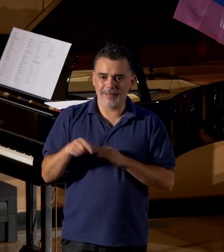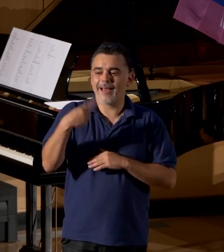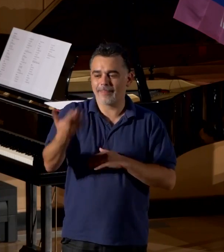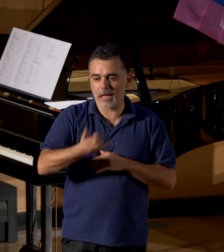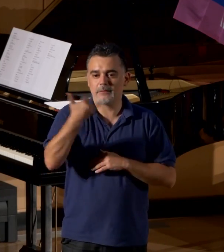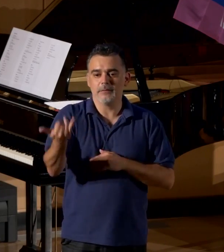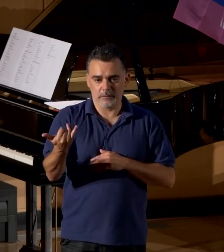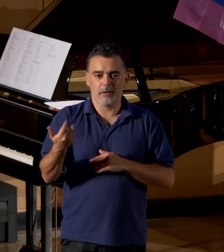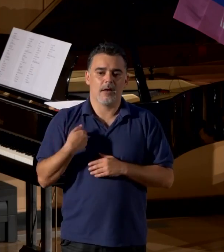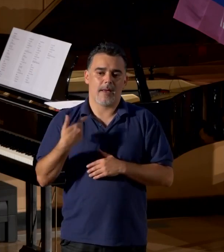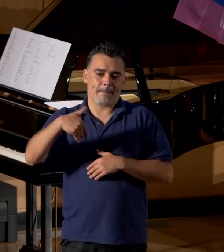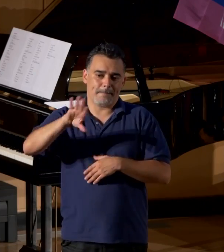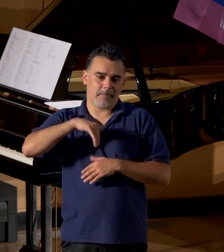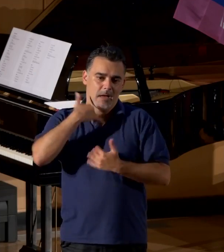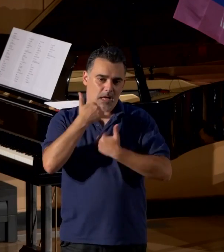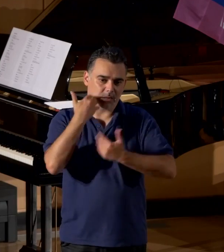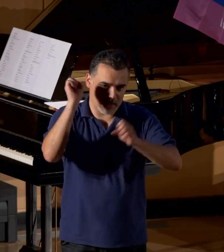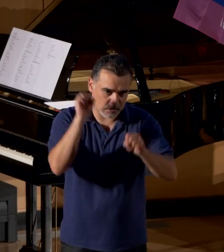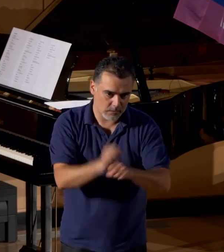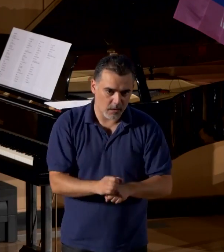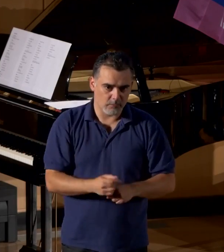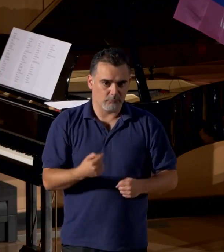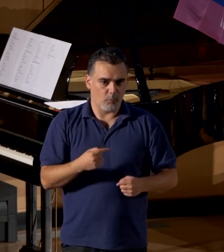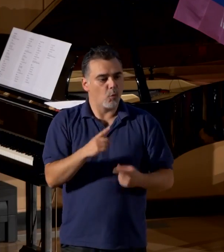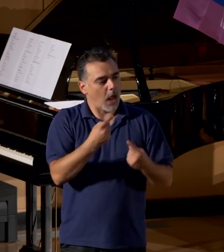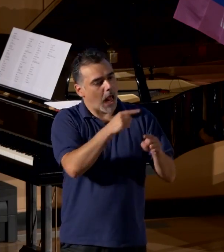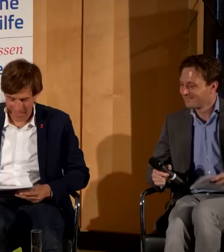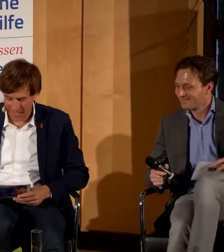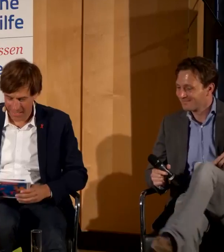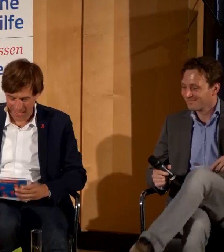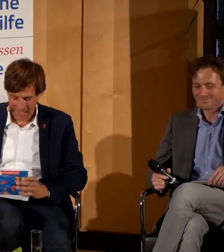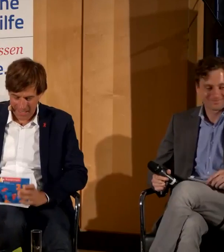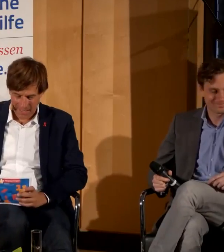mehr zu erzählen könnte oder auch andere das tun werden. Vielen Dank.